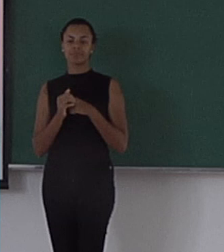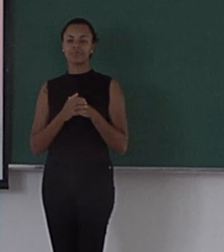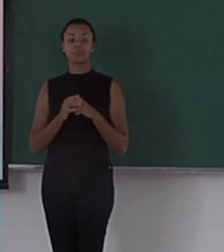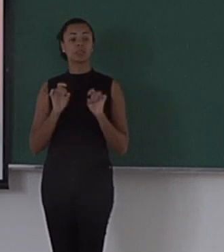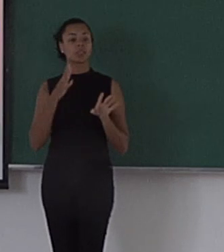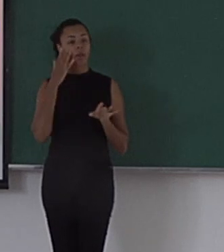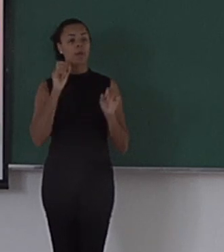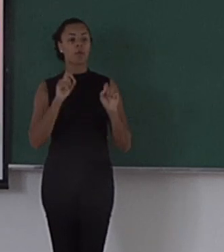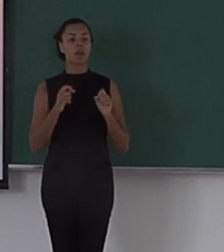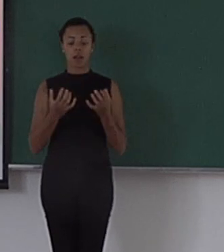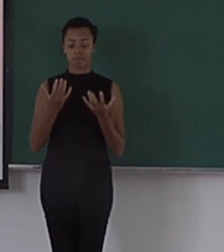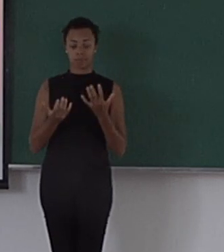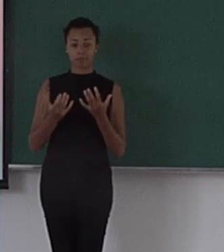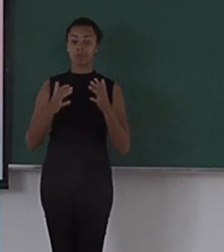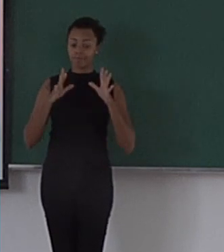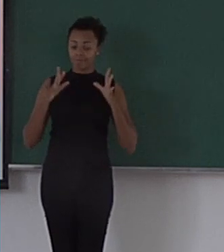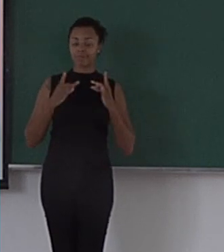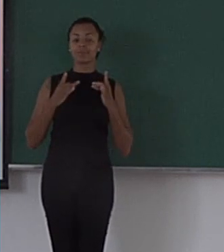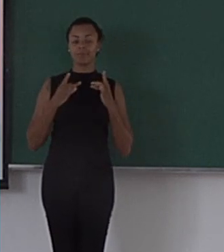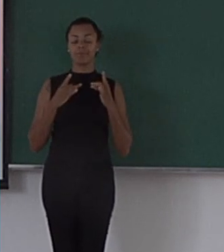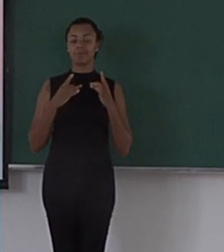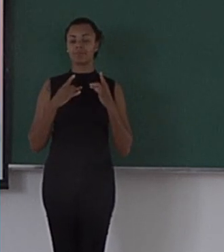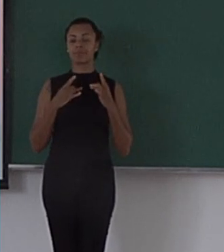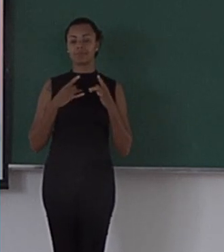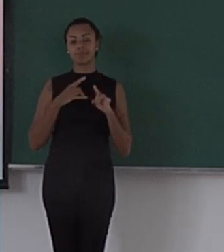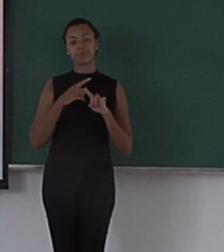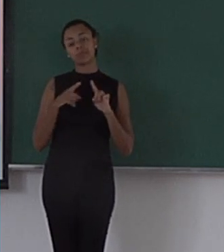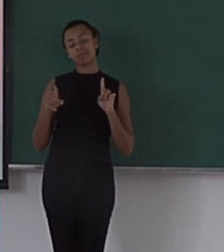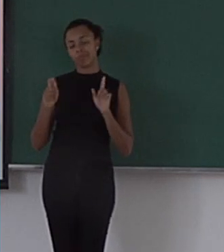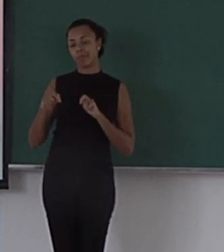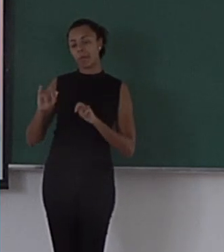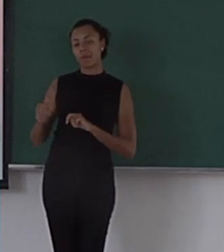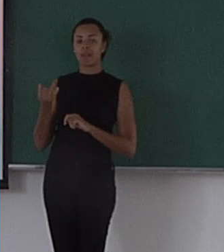saber que as queimaduras, né, deixam as marcas, né, mas também deixam os proveitos.